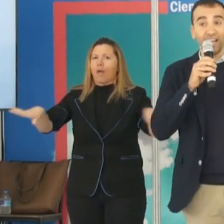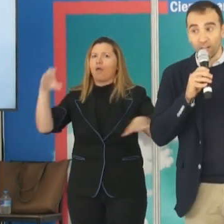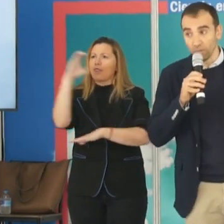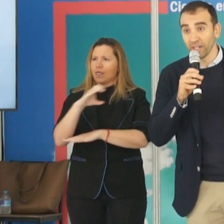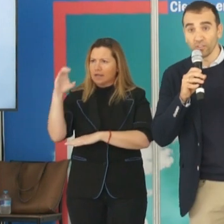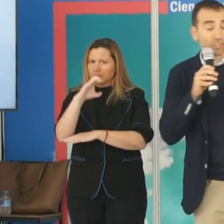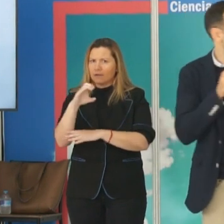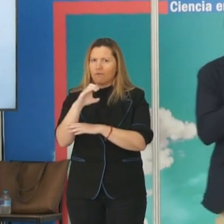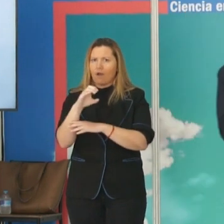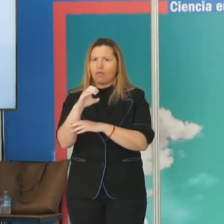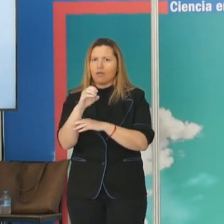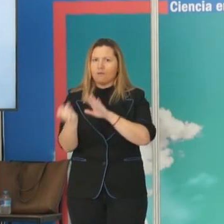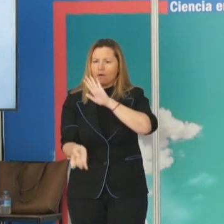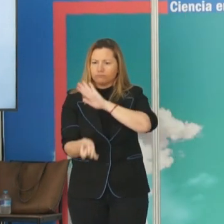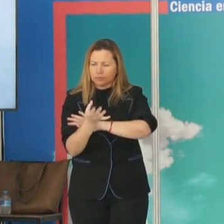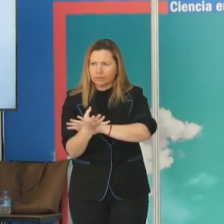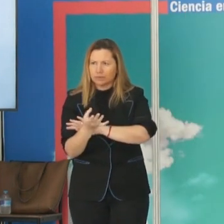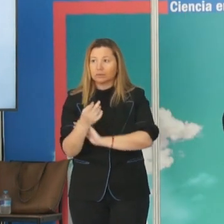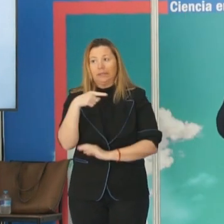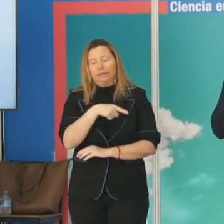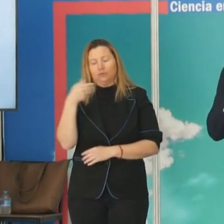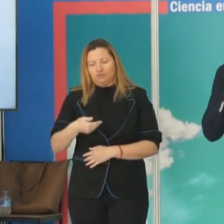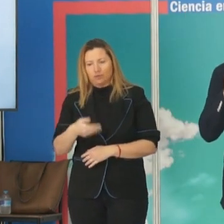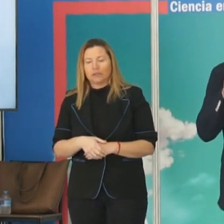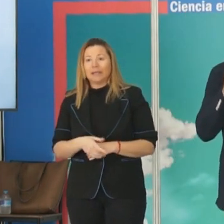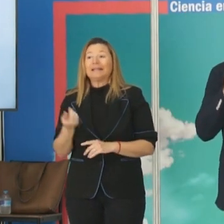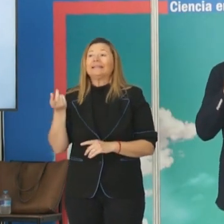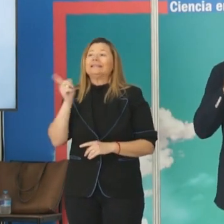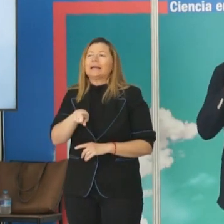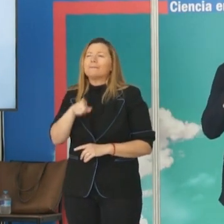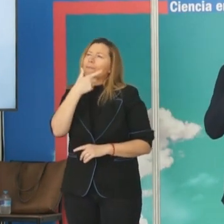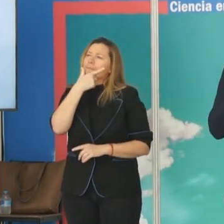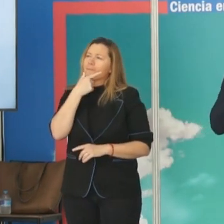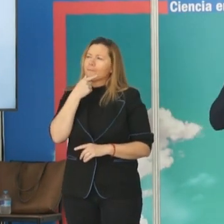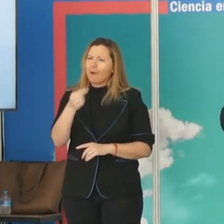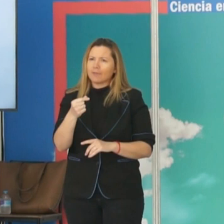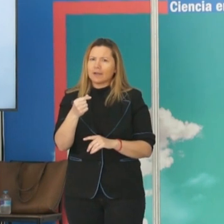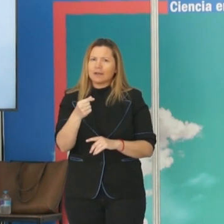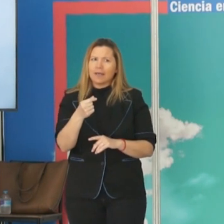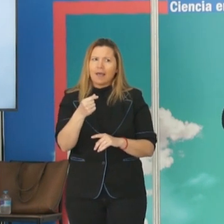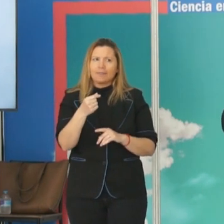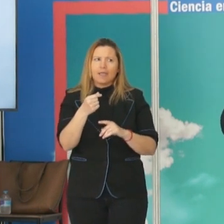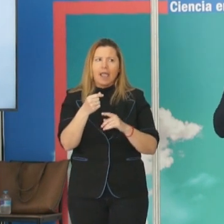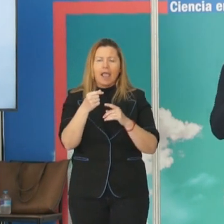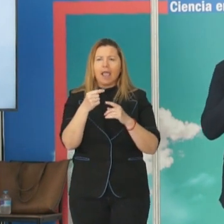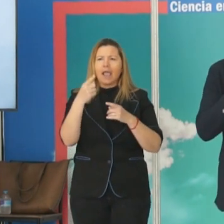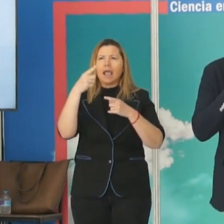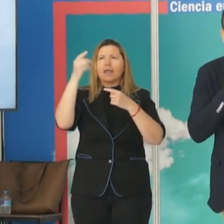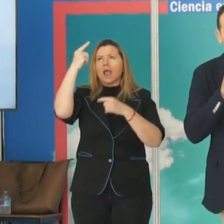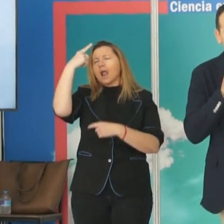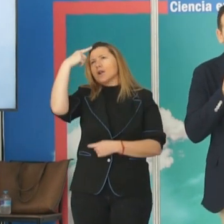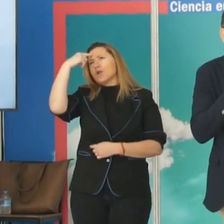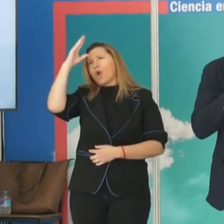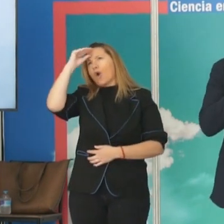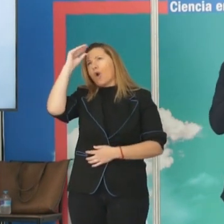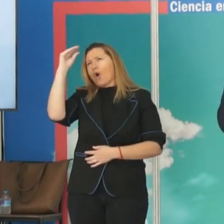científica en los marcos educativos, que son muy importantes, y luego tiene una facilidad para conectar distintas ramas del conocimiento que yo poca gente he